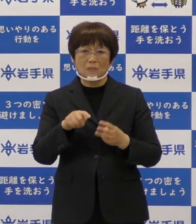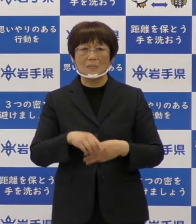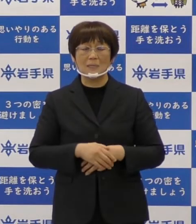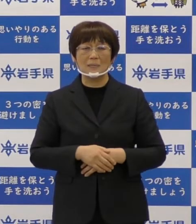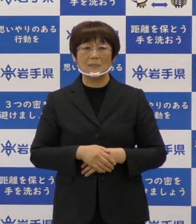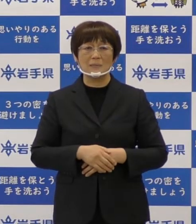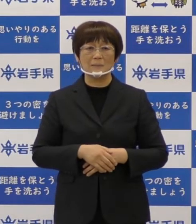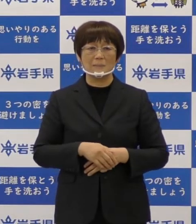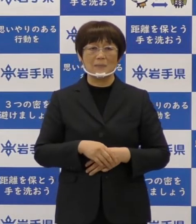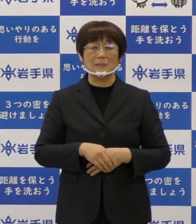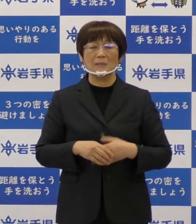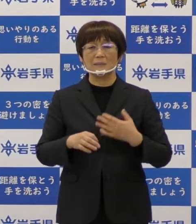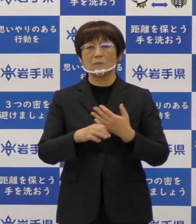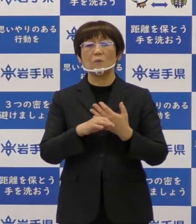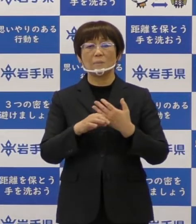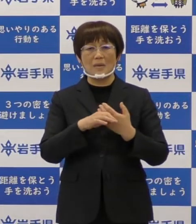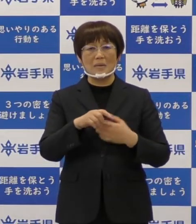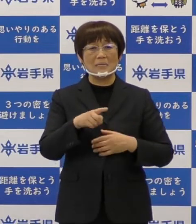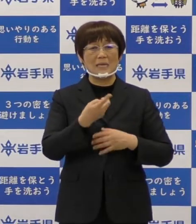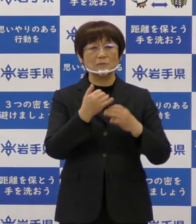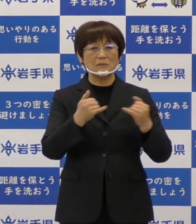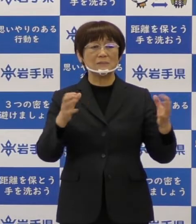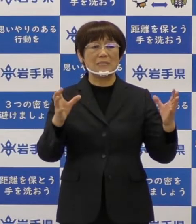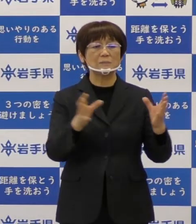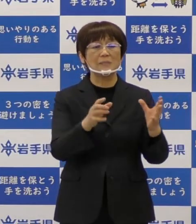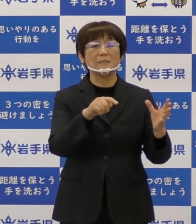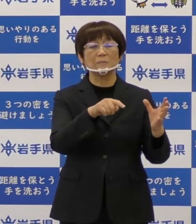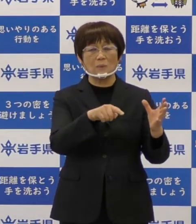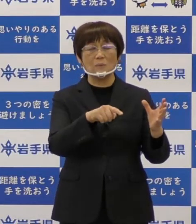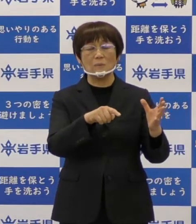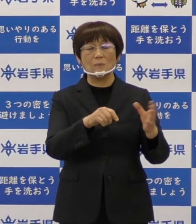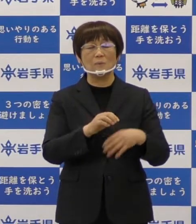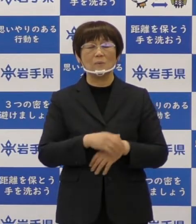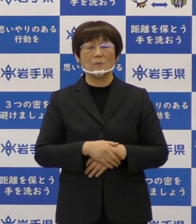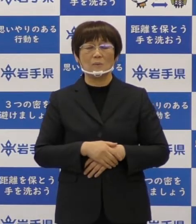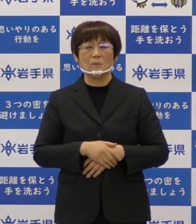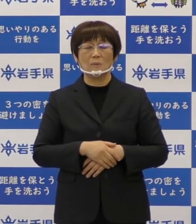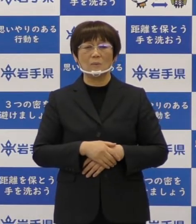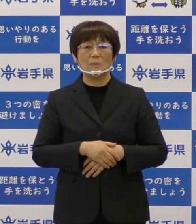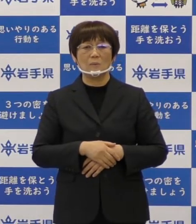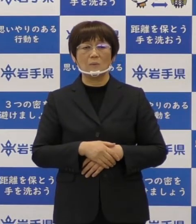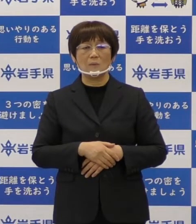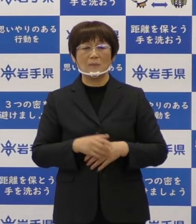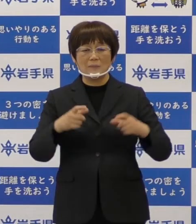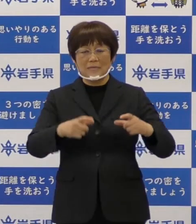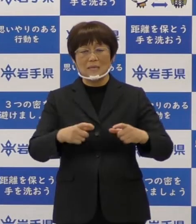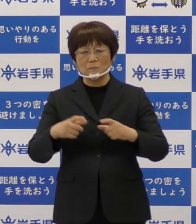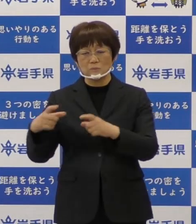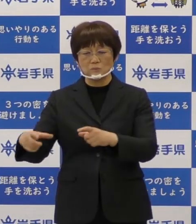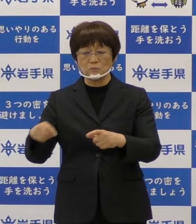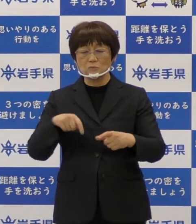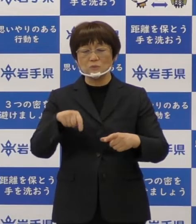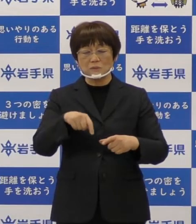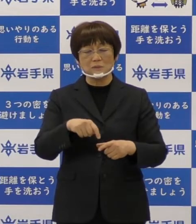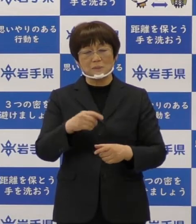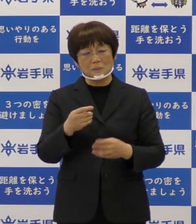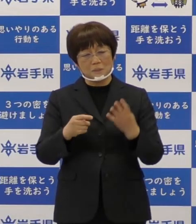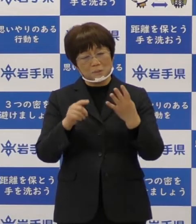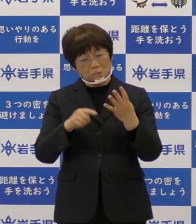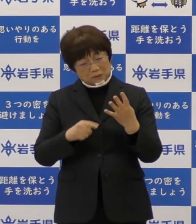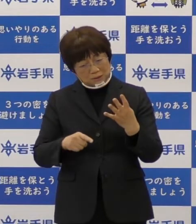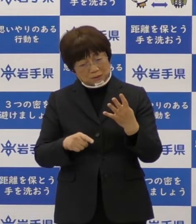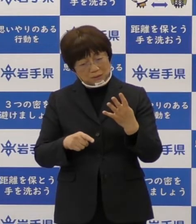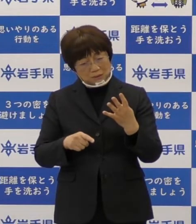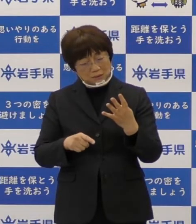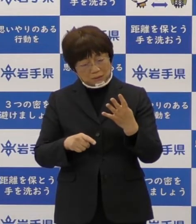人であっても、実際そういう例がありましたが、テーブルに、そうですね、4人しか座らなか